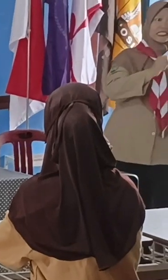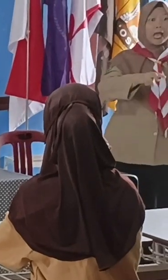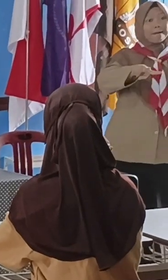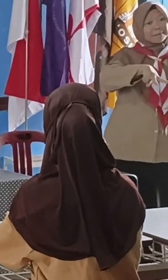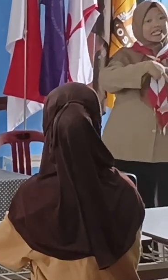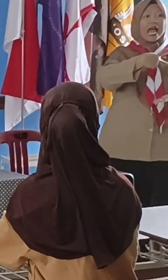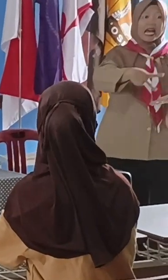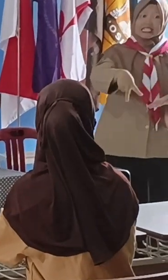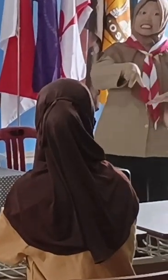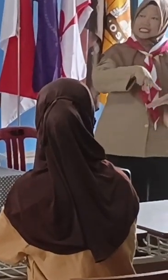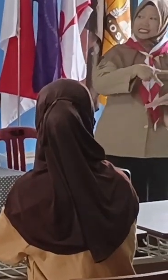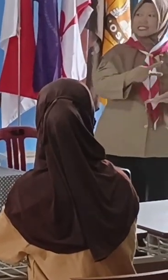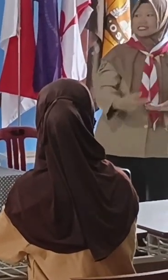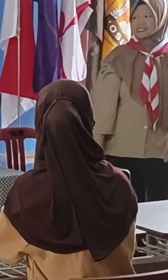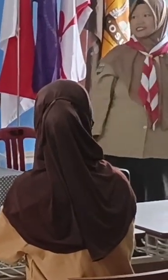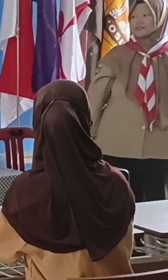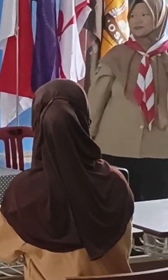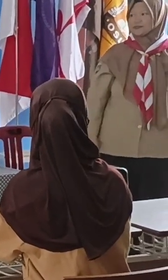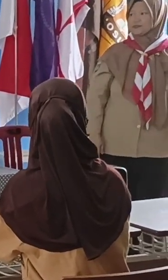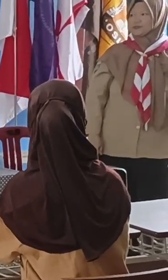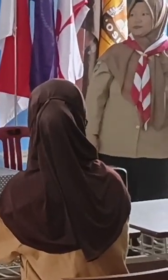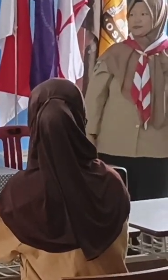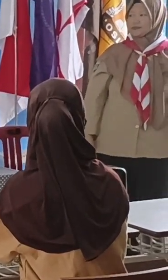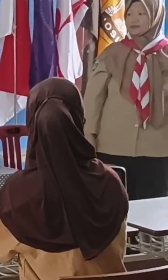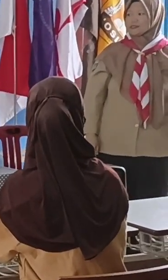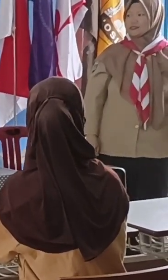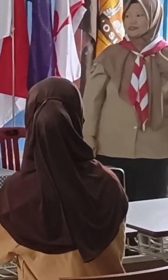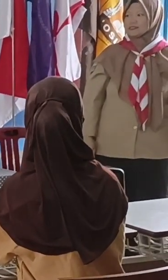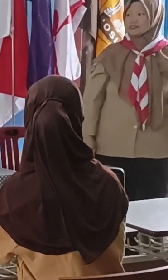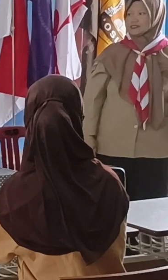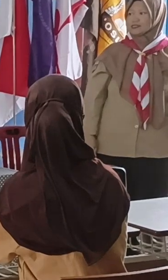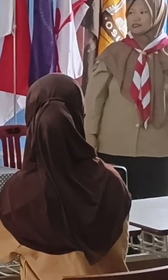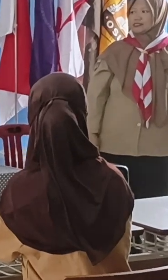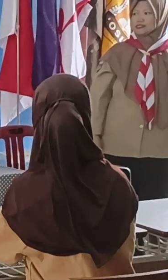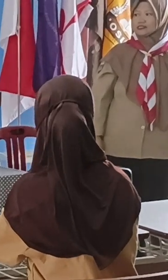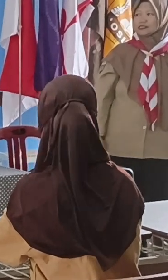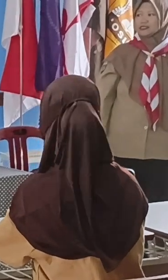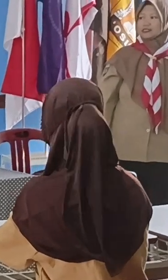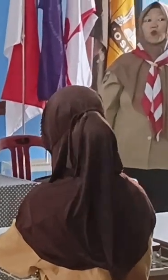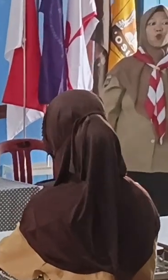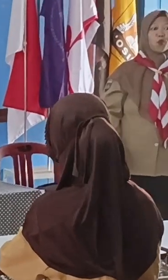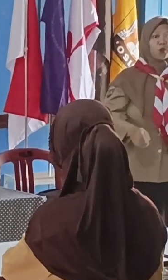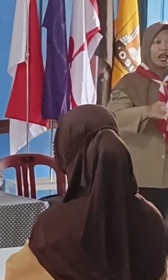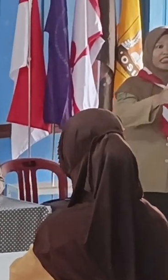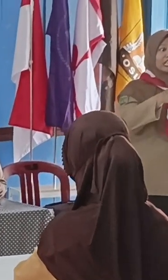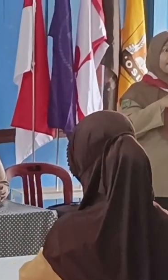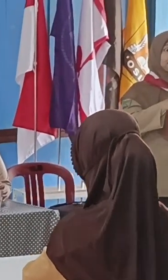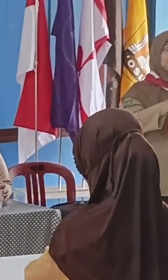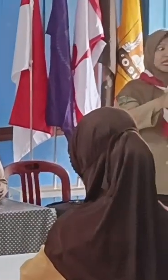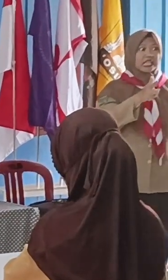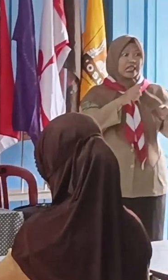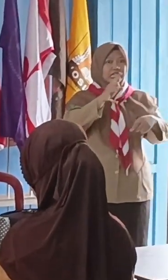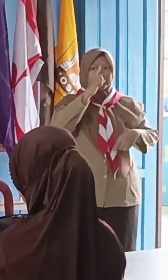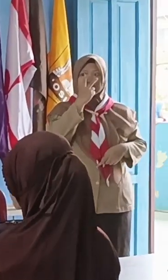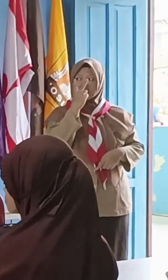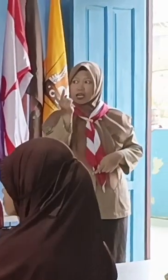atau apa yang bisa menggugah anggota pramuka yang ada di Kabupaten Sintang. Kalian akan tampil nanti di tengah-tengah lapangan